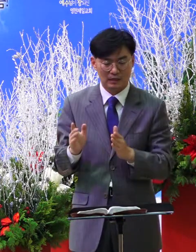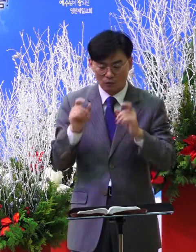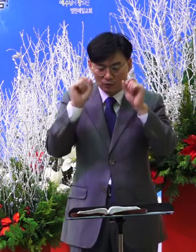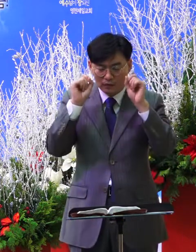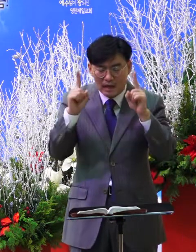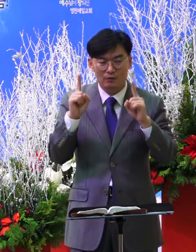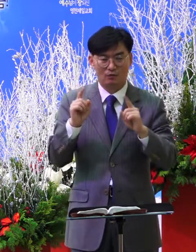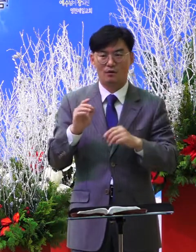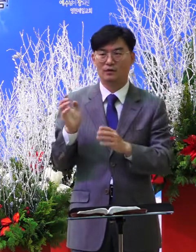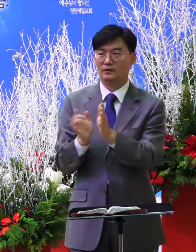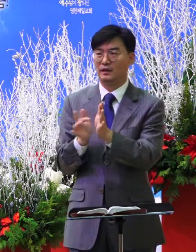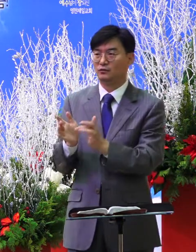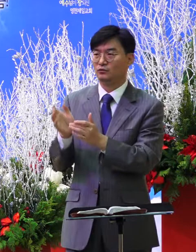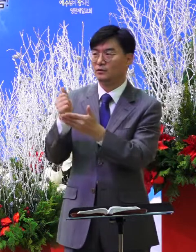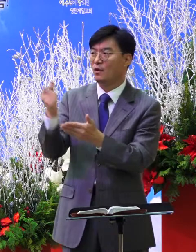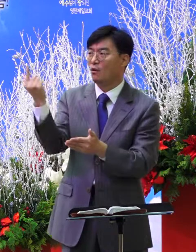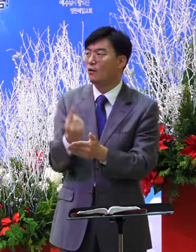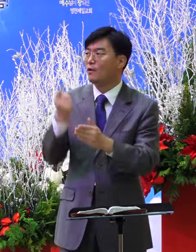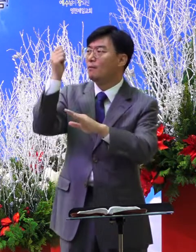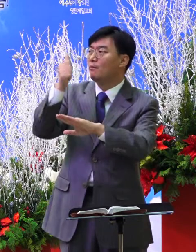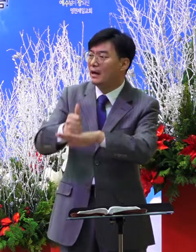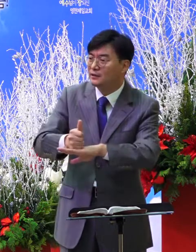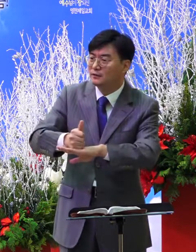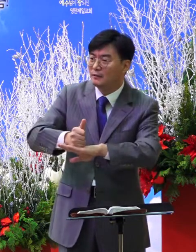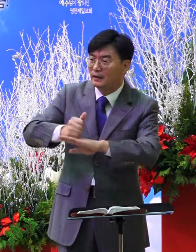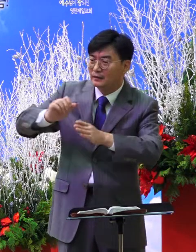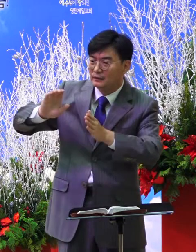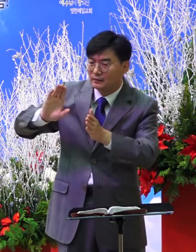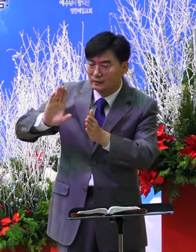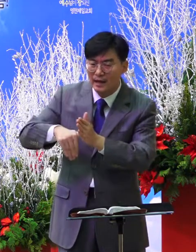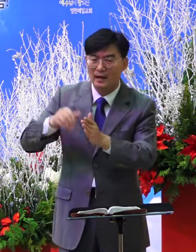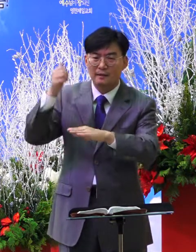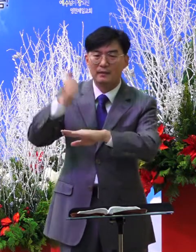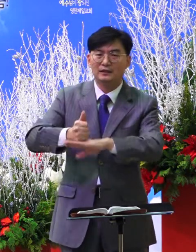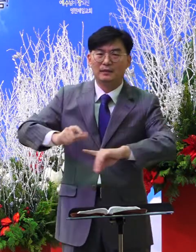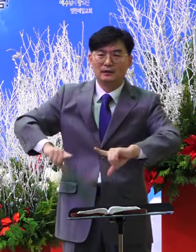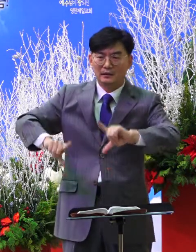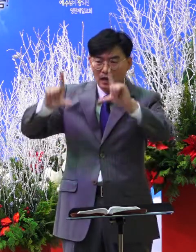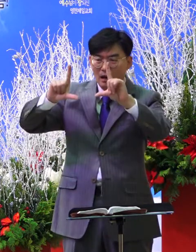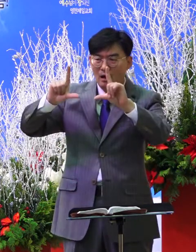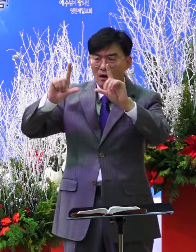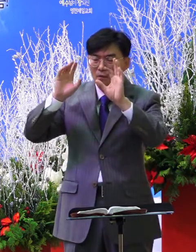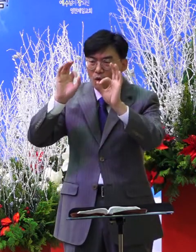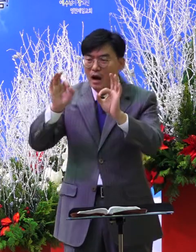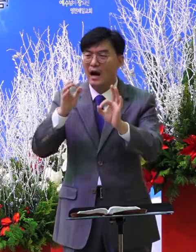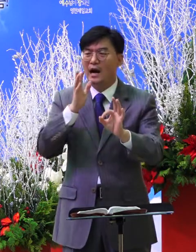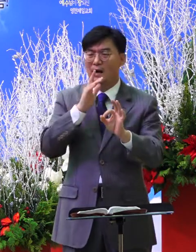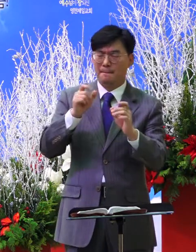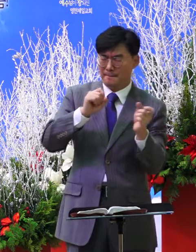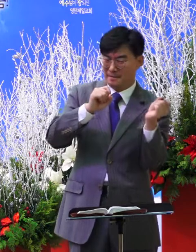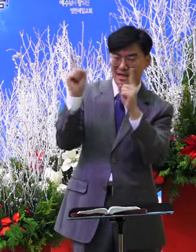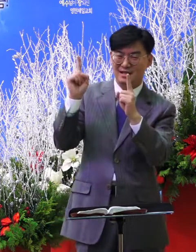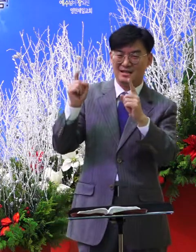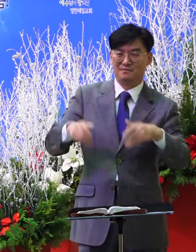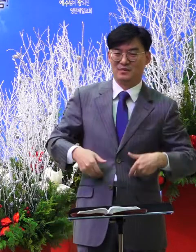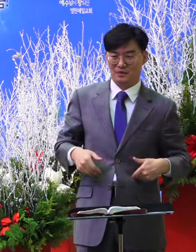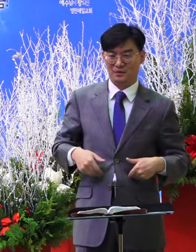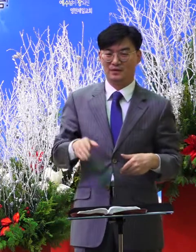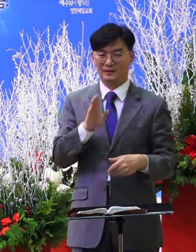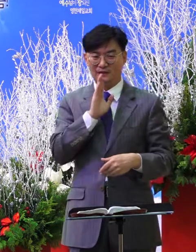때를 바라볼 수 있는 영적인 눈을 뜨게 하시고 잠에서 깨어나게 하셔서 정말 주님을 바라보는